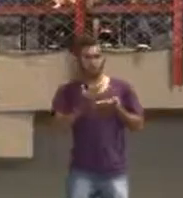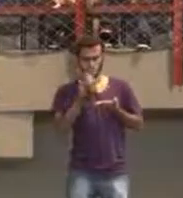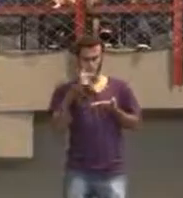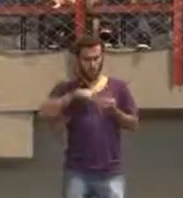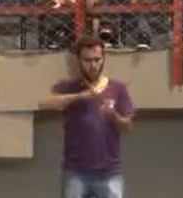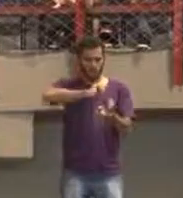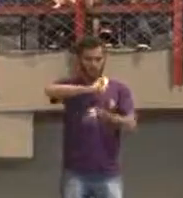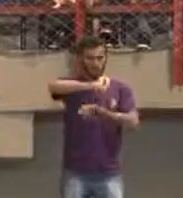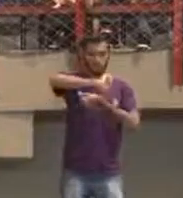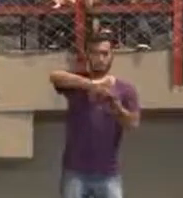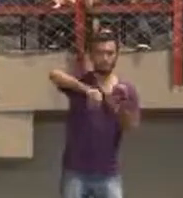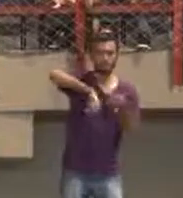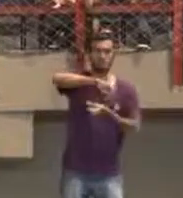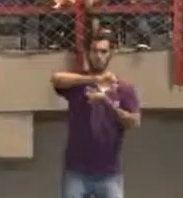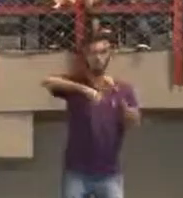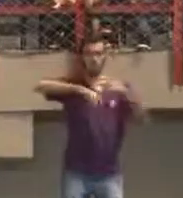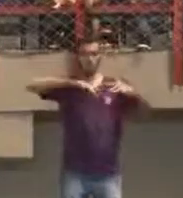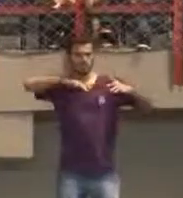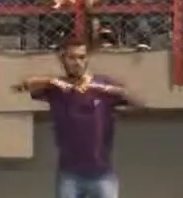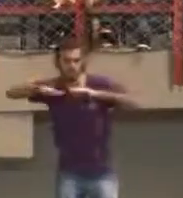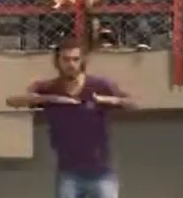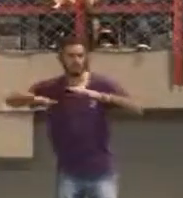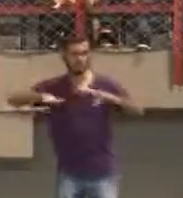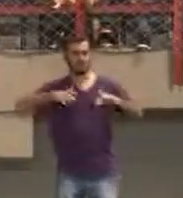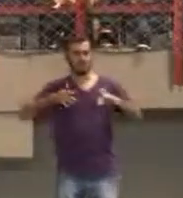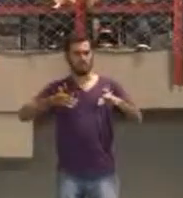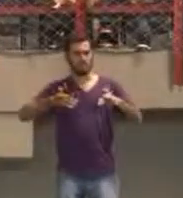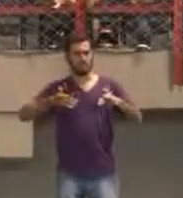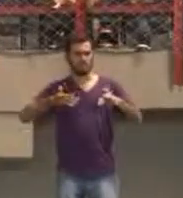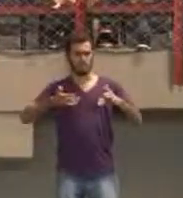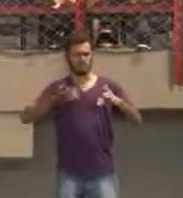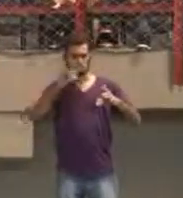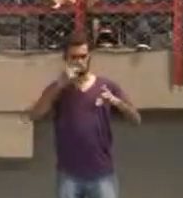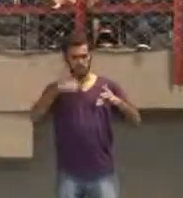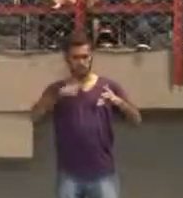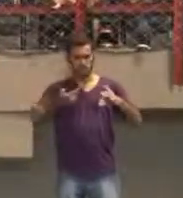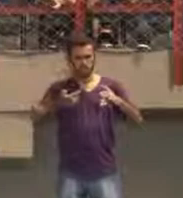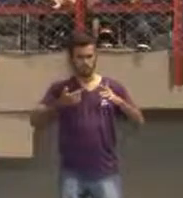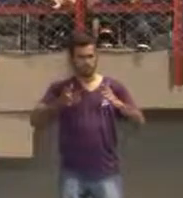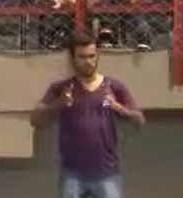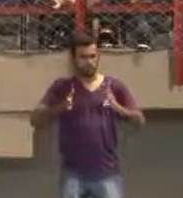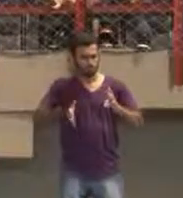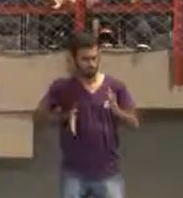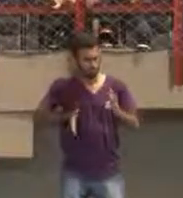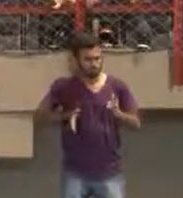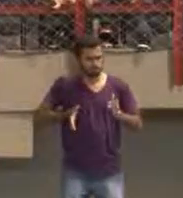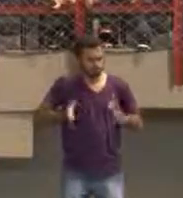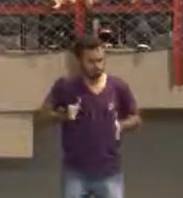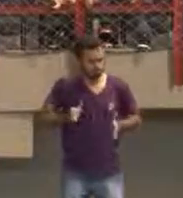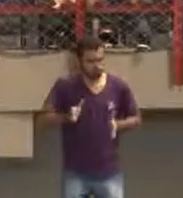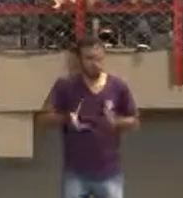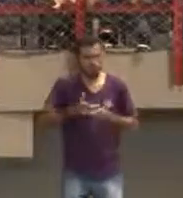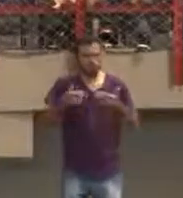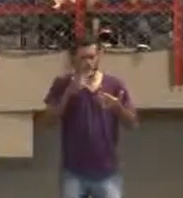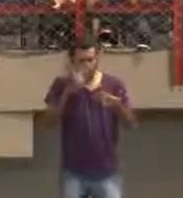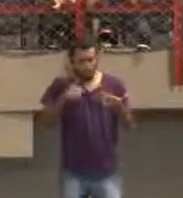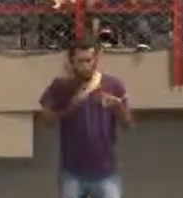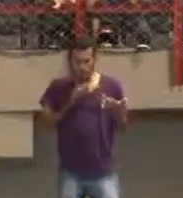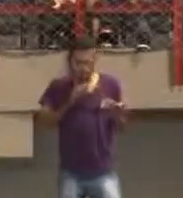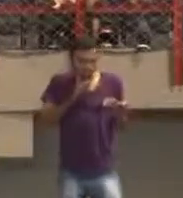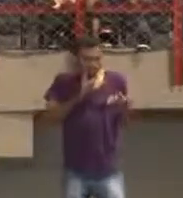dinâmicos, dínamo, física, mais dinâmicos, mais mecânicos, como se o homem